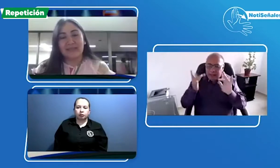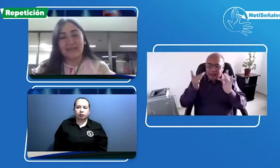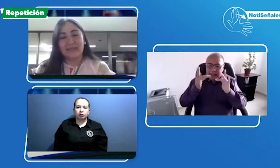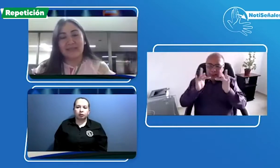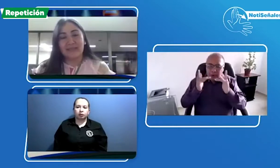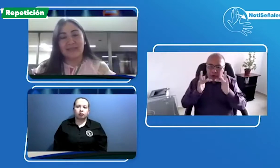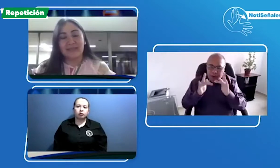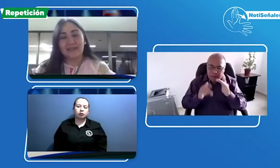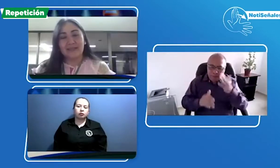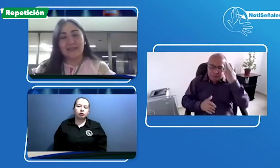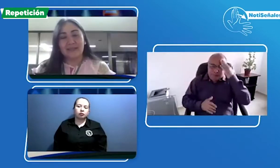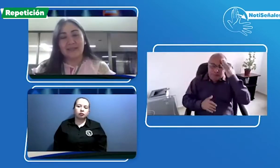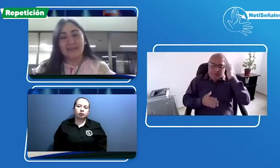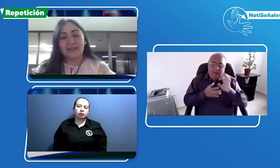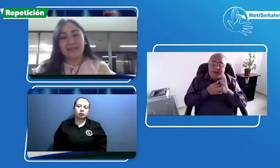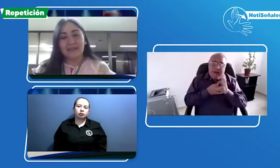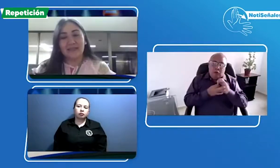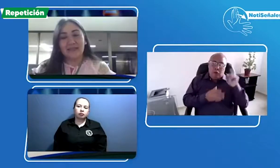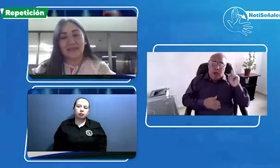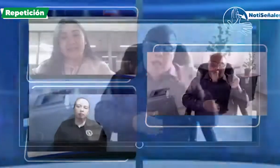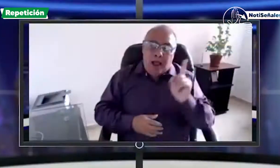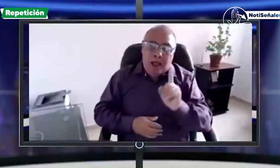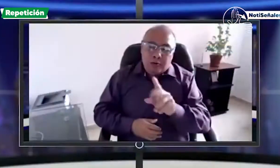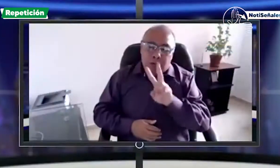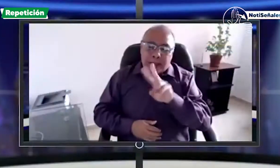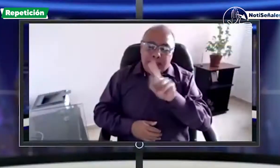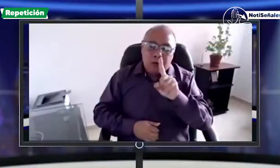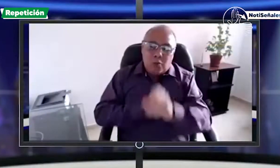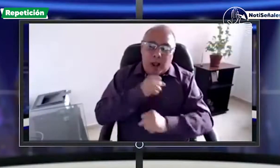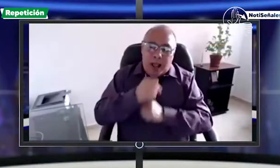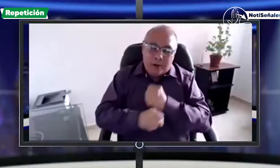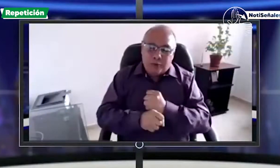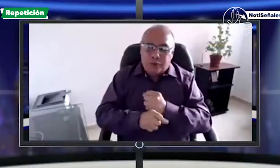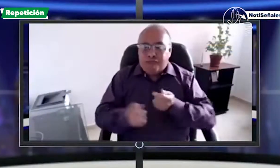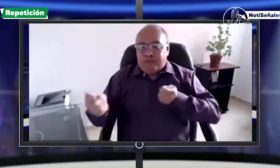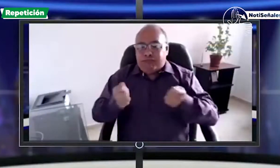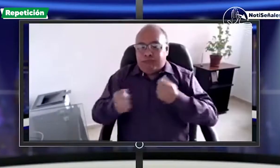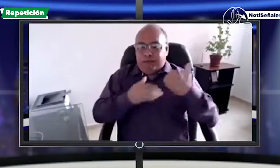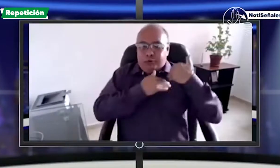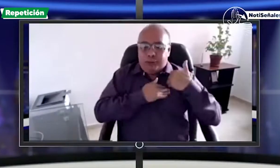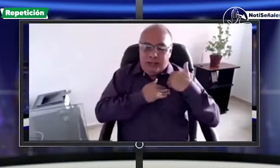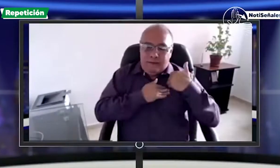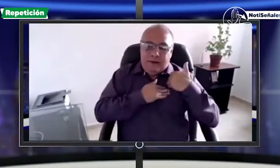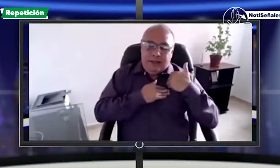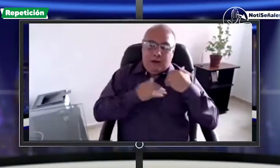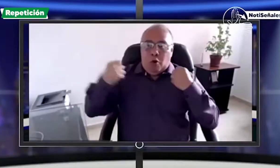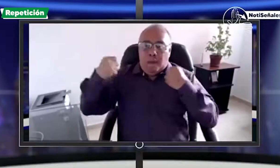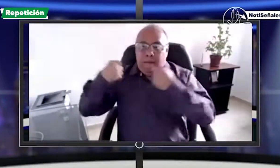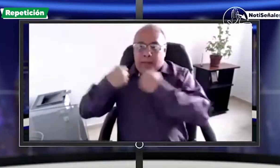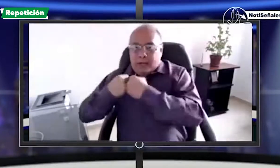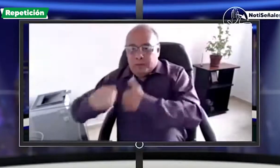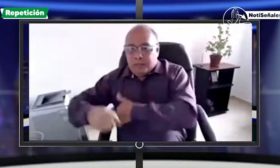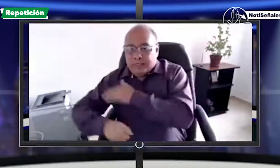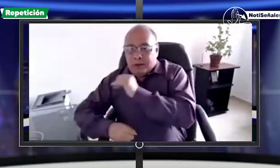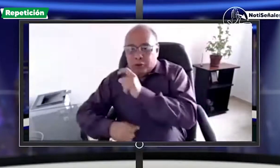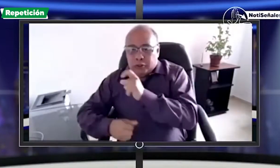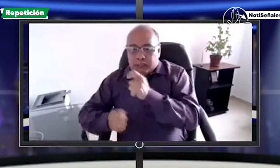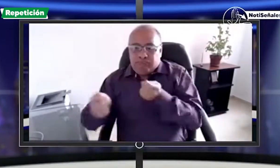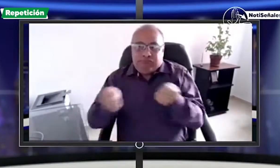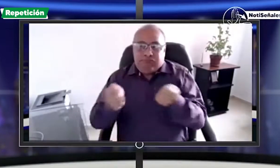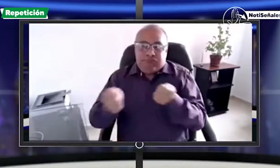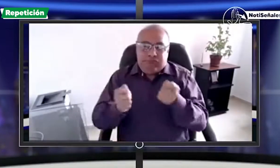comentaba David habló acerca del centro de relevo y pues como quizás muchos lo saben Fenascol ha operado el